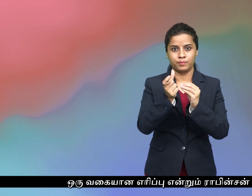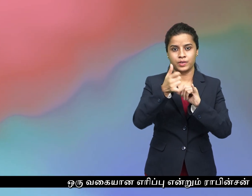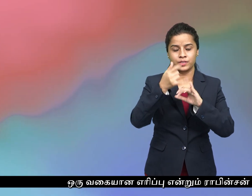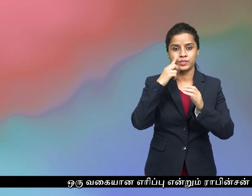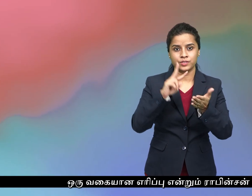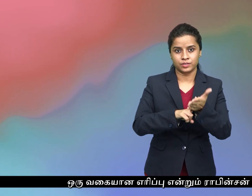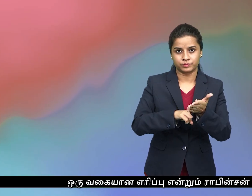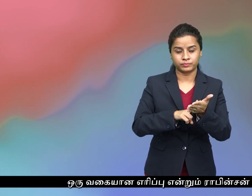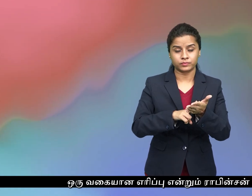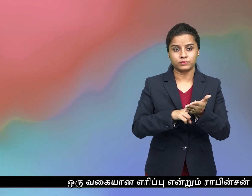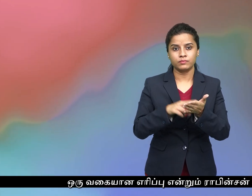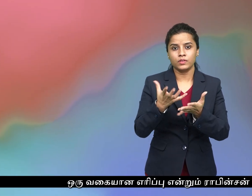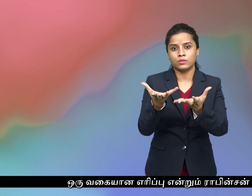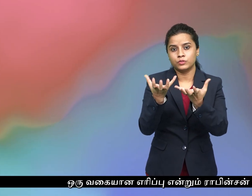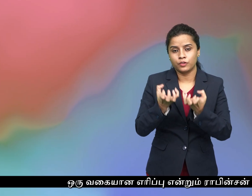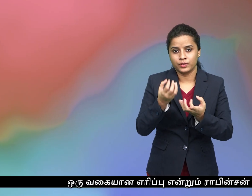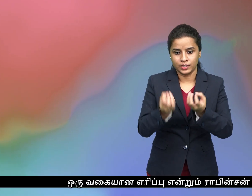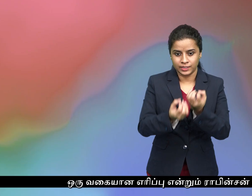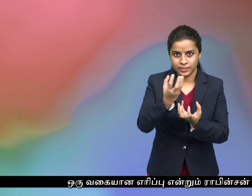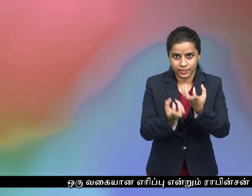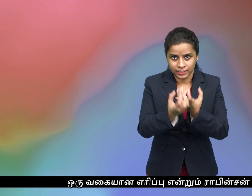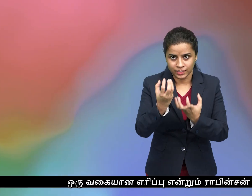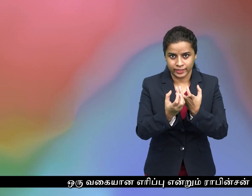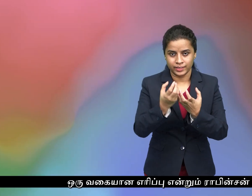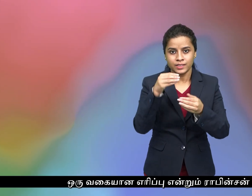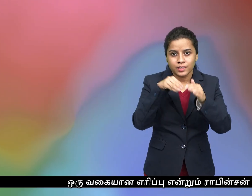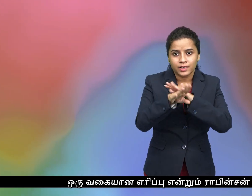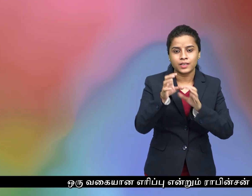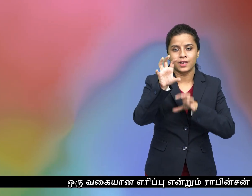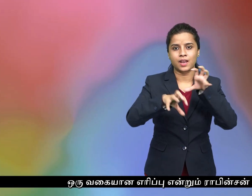ஒரு வகையான எரிப்பு என்றும் ராபின்சன் கூறினார்.